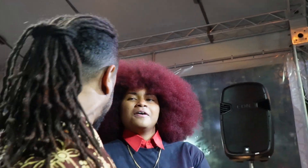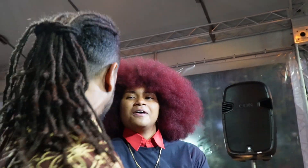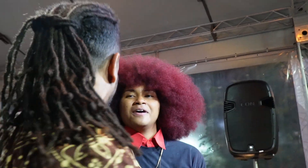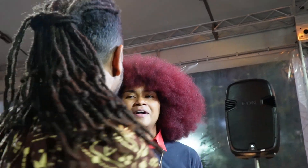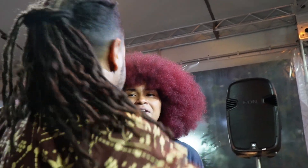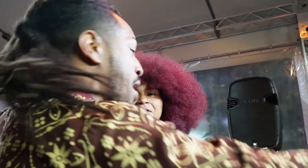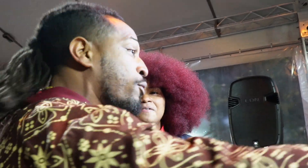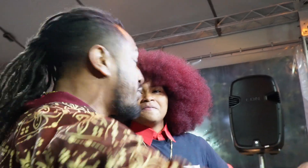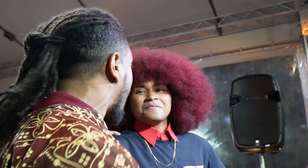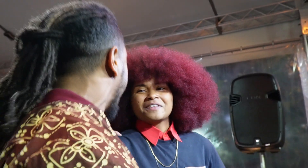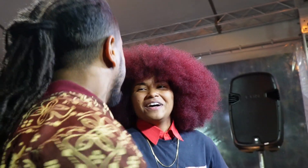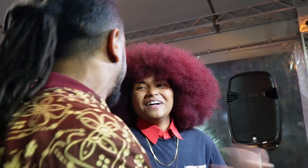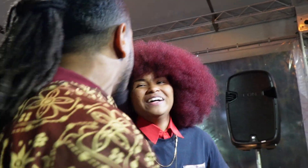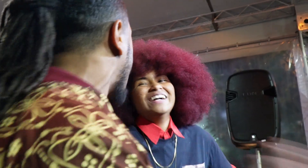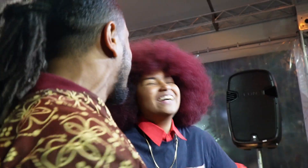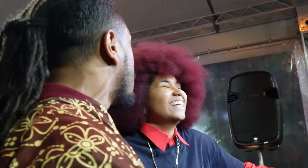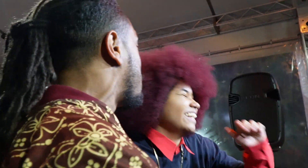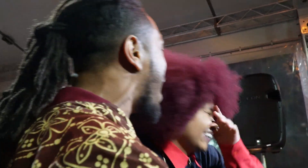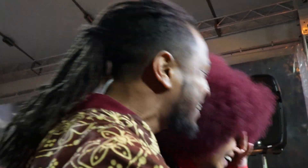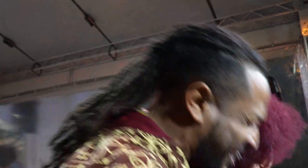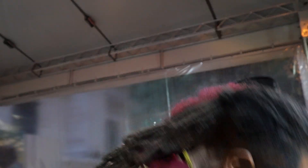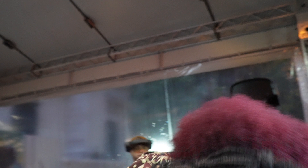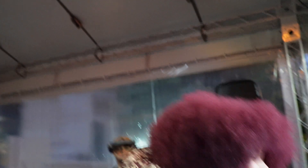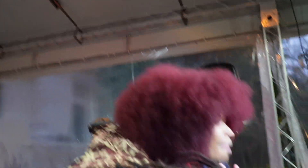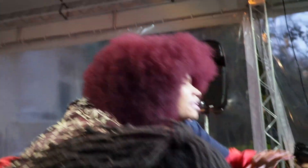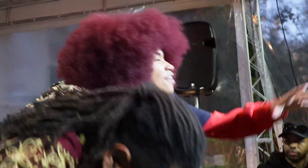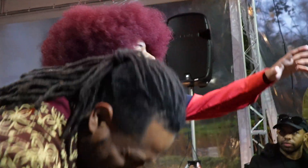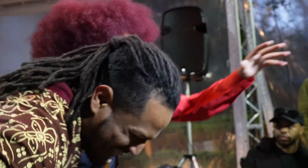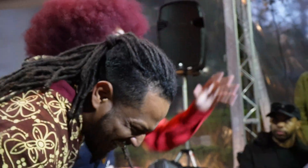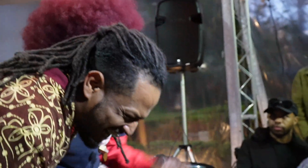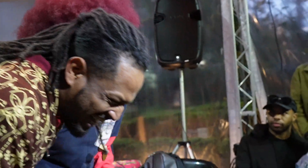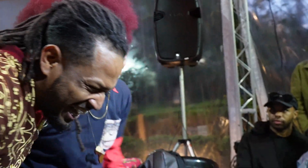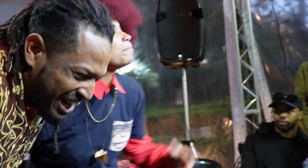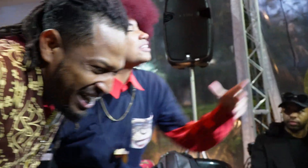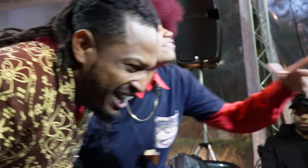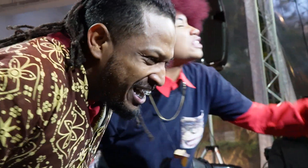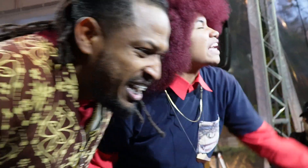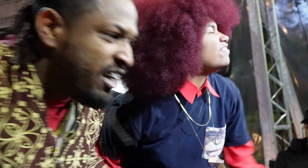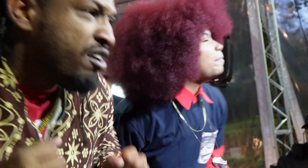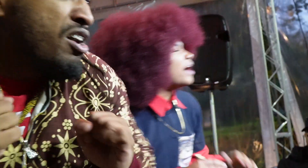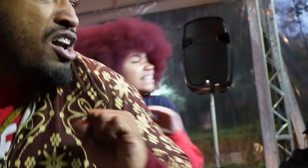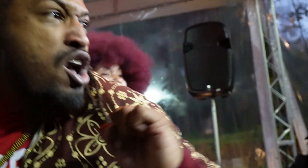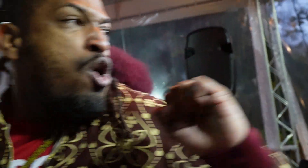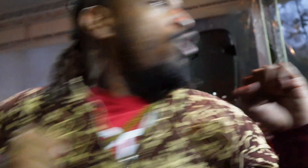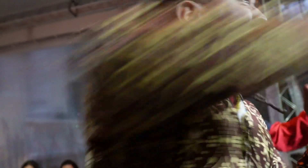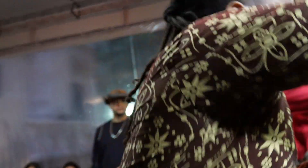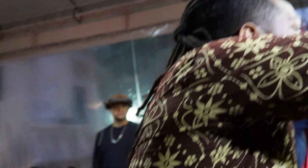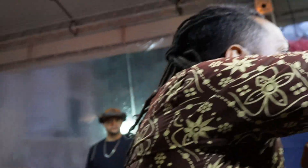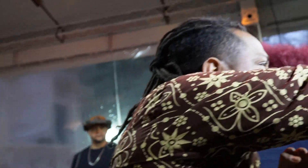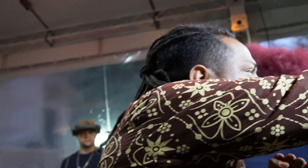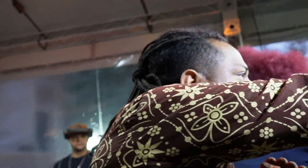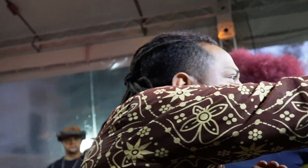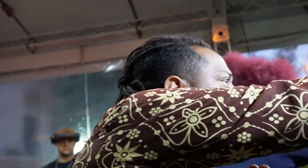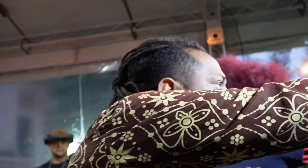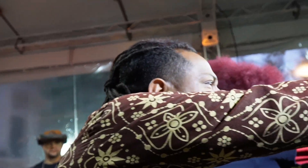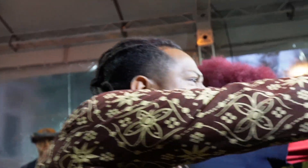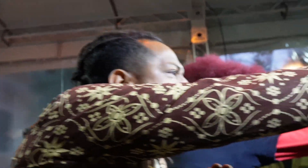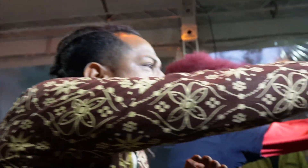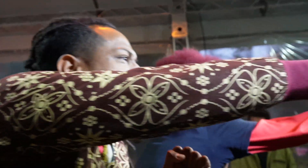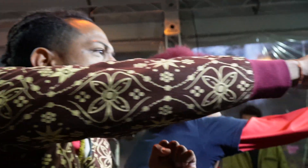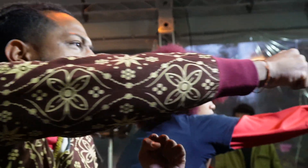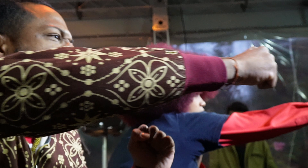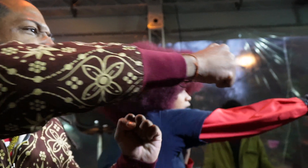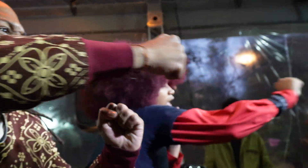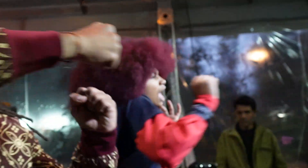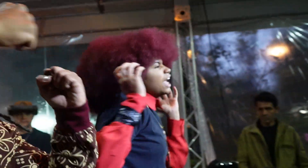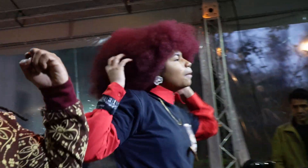me debochar, perguntar se eu perdi o pente. É melhor você se preparar, pois é você que vai perder os dentes. Porque eu e